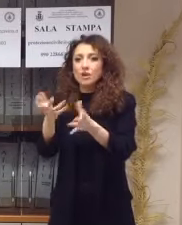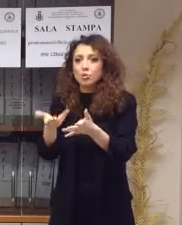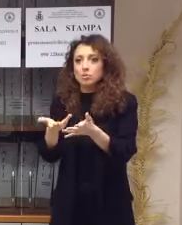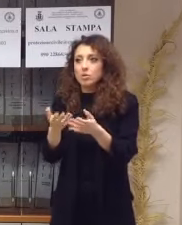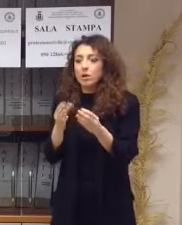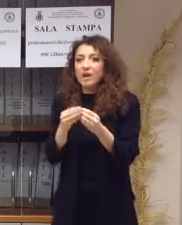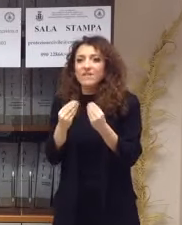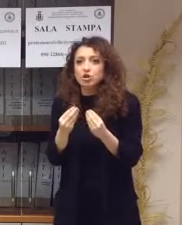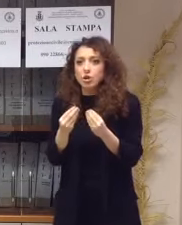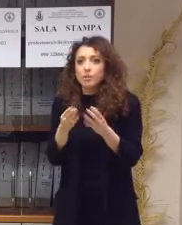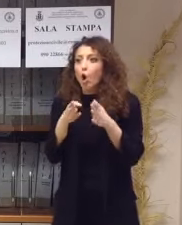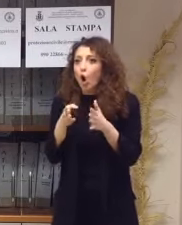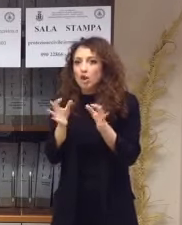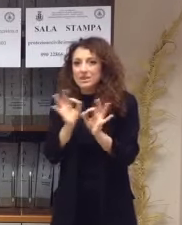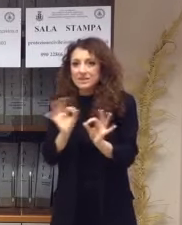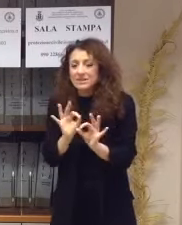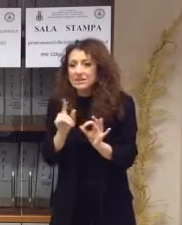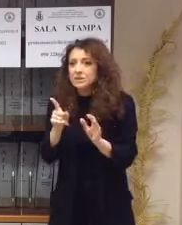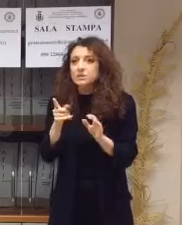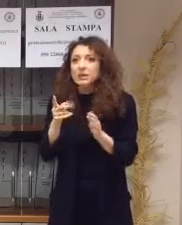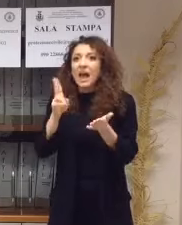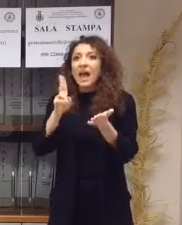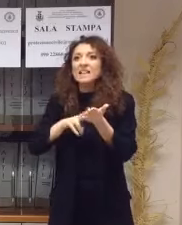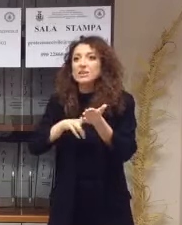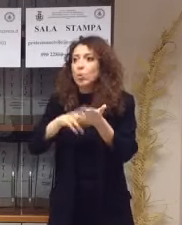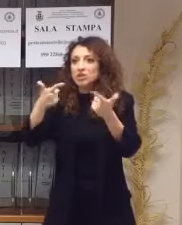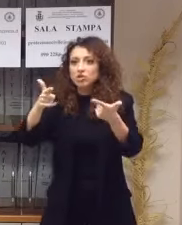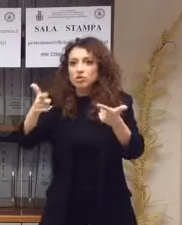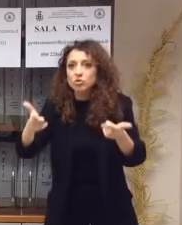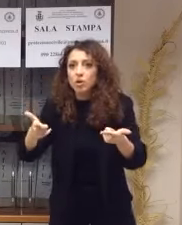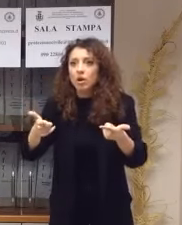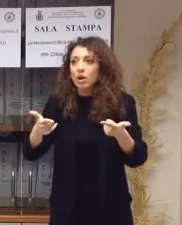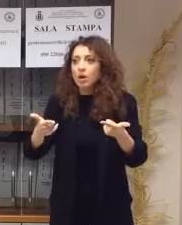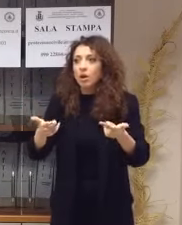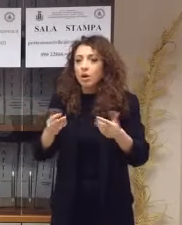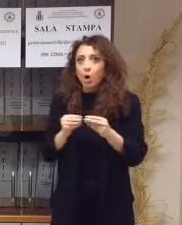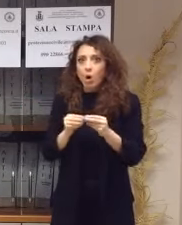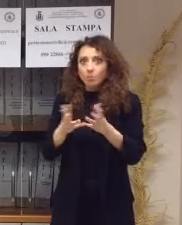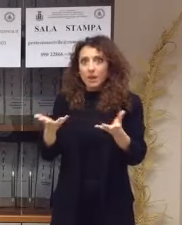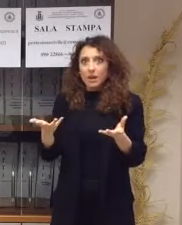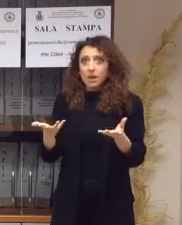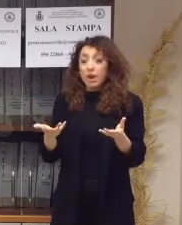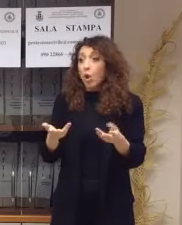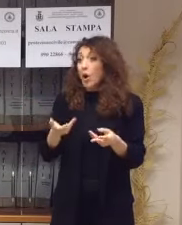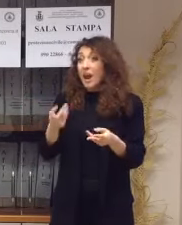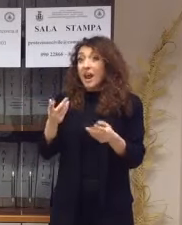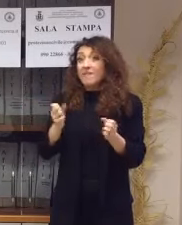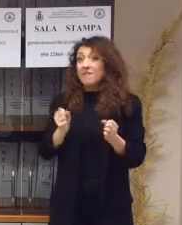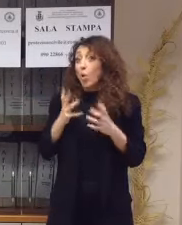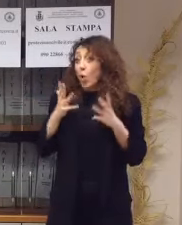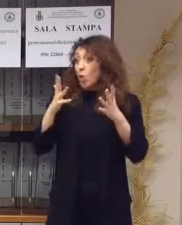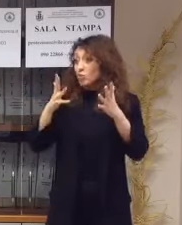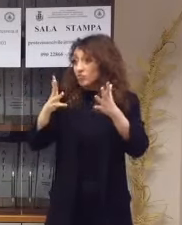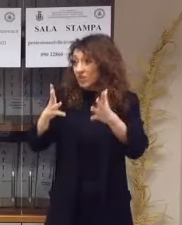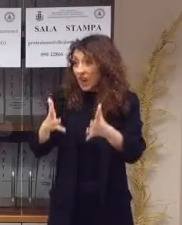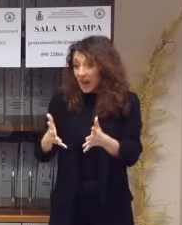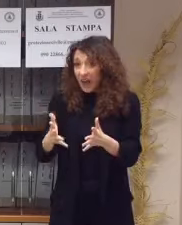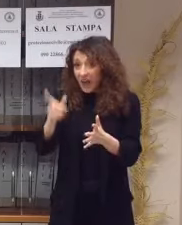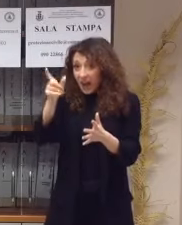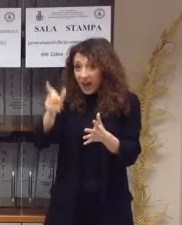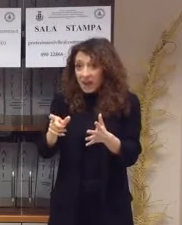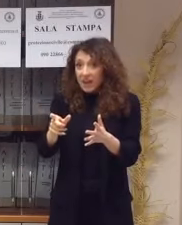corso, non avete l'assicurazione, non ci viene consentito. Quindi i volontari non è gente che, per carità, per